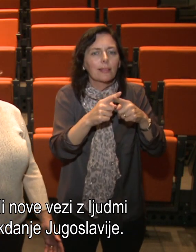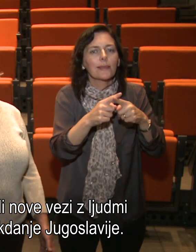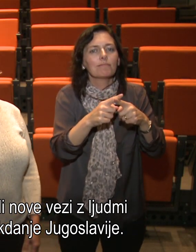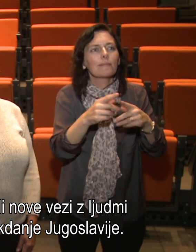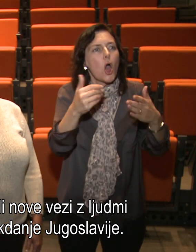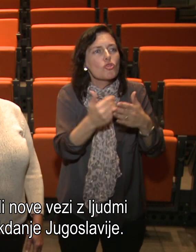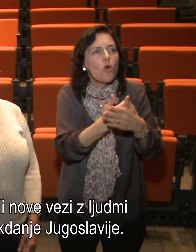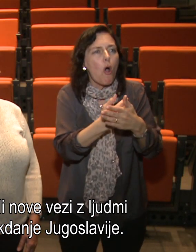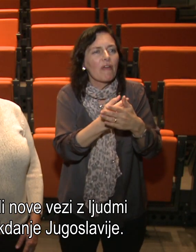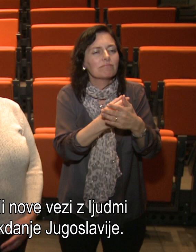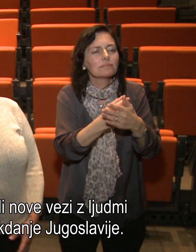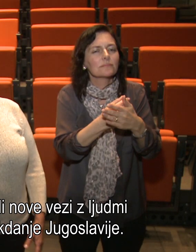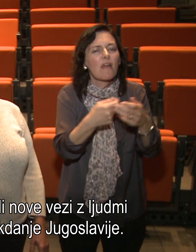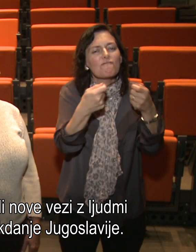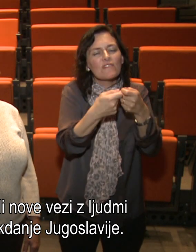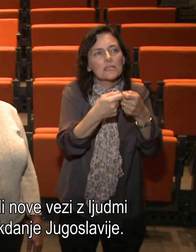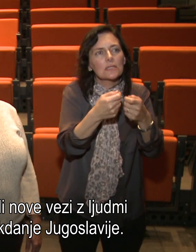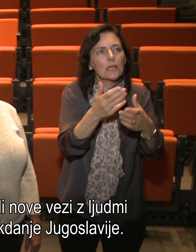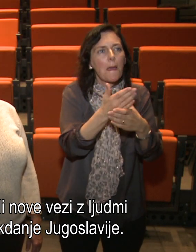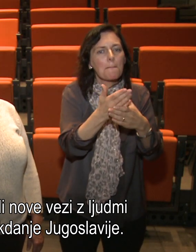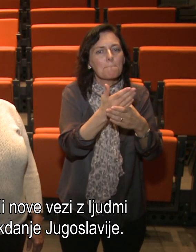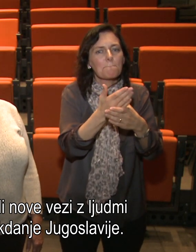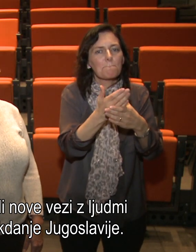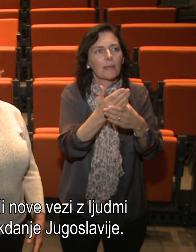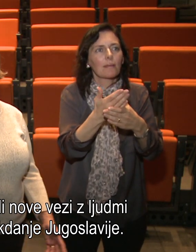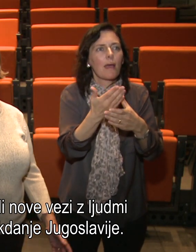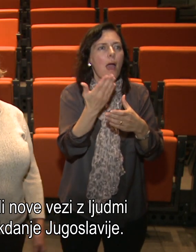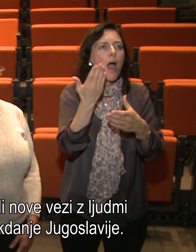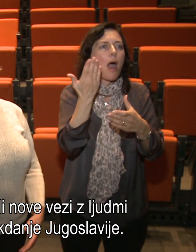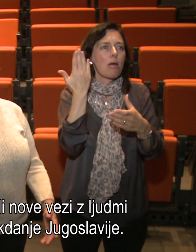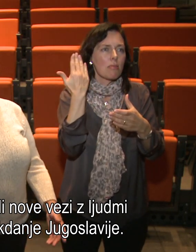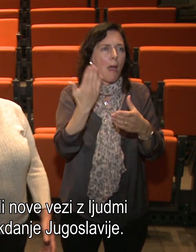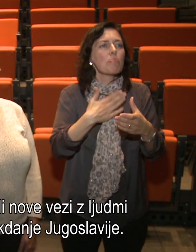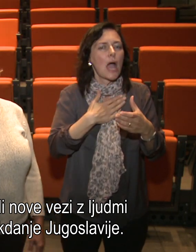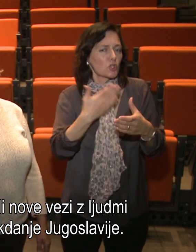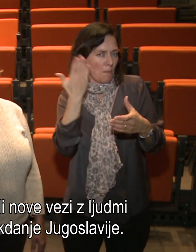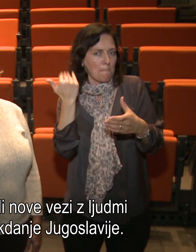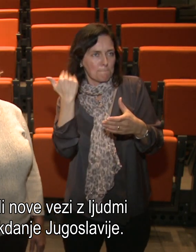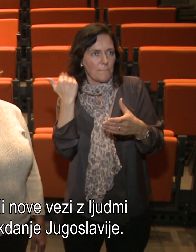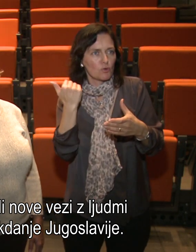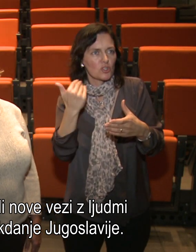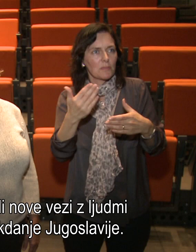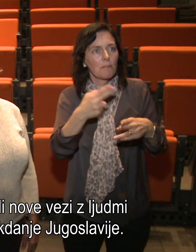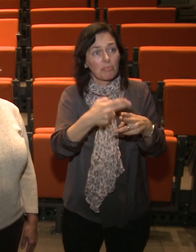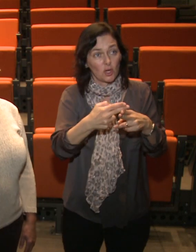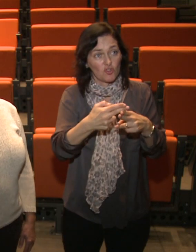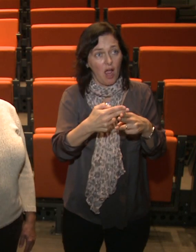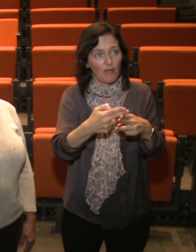med bivšimi našimi državami oziroma tudi med sosednjimi državami. In da so se